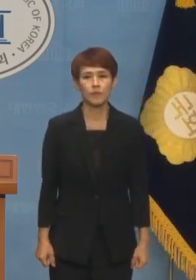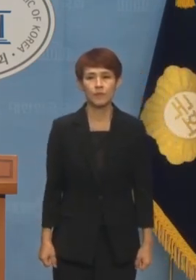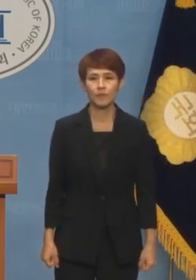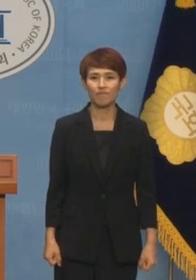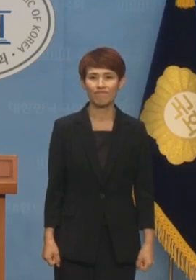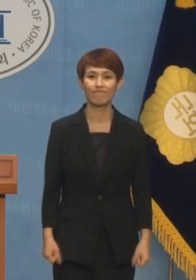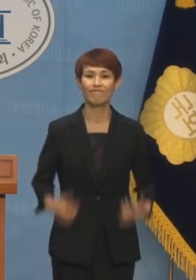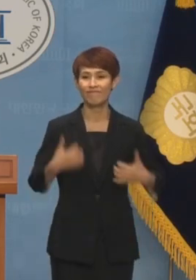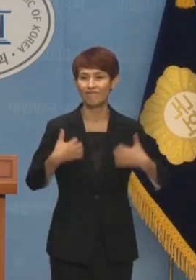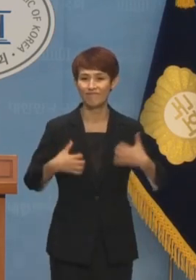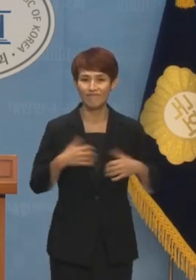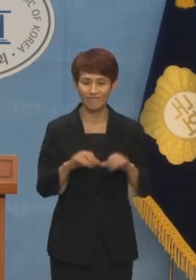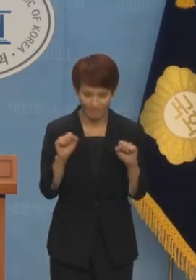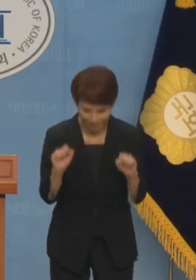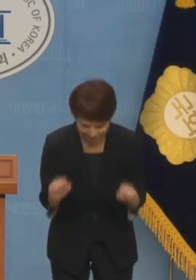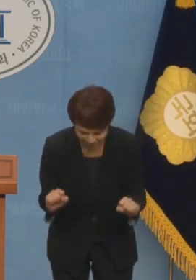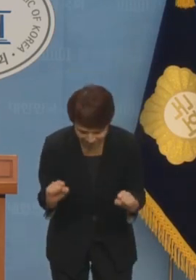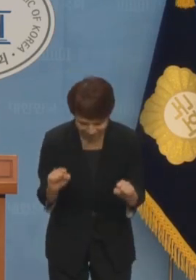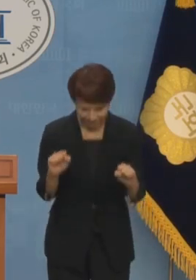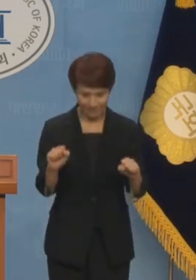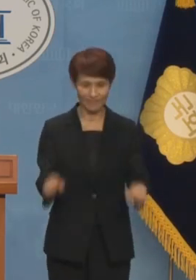네, 반갑습니다.